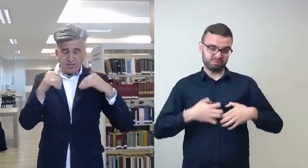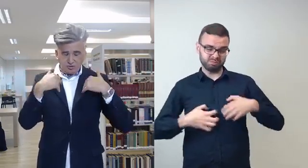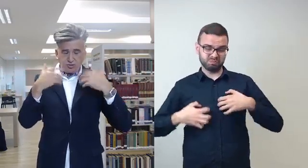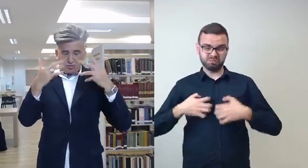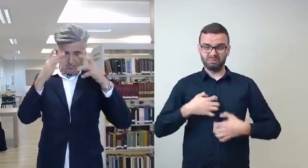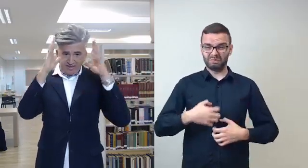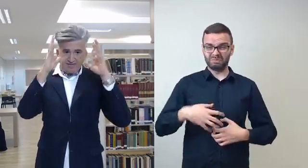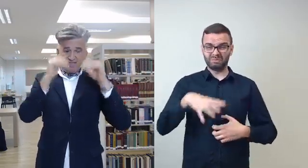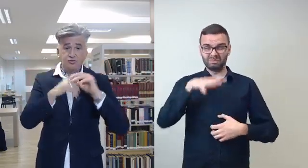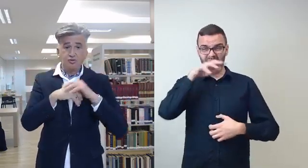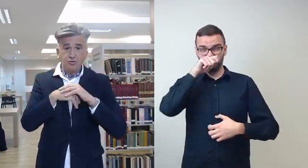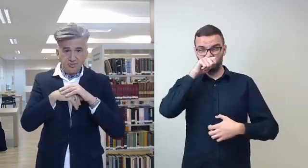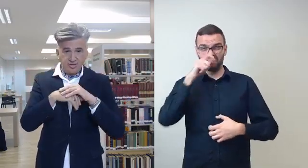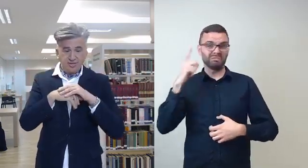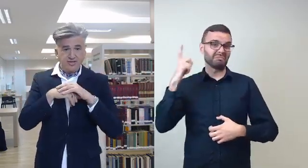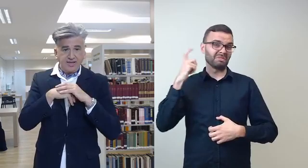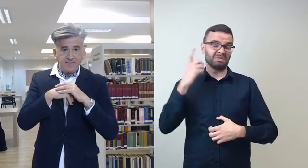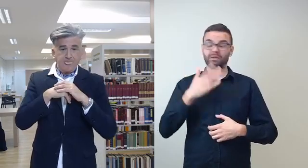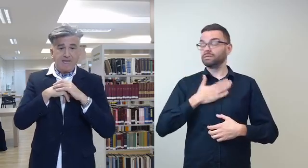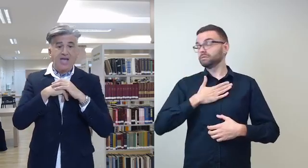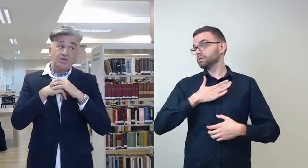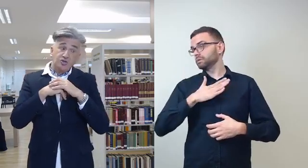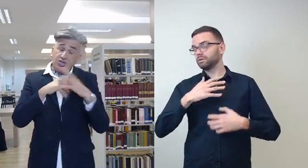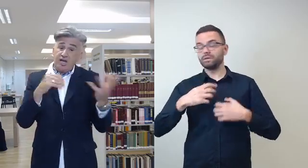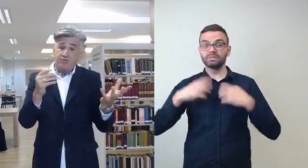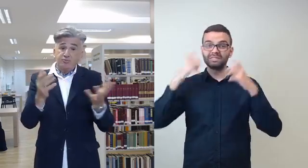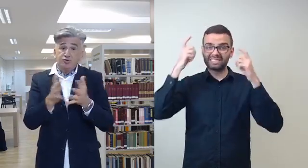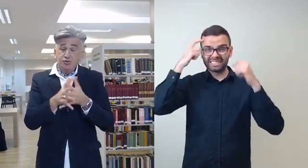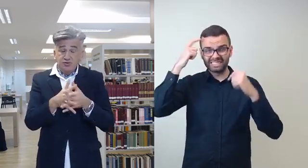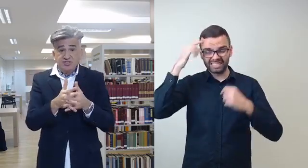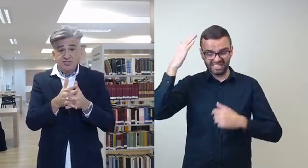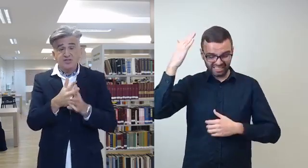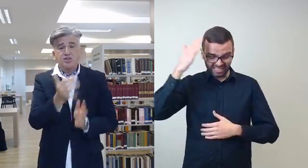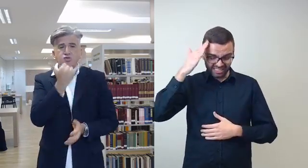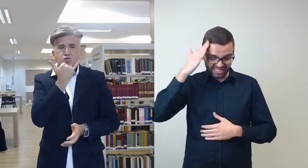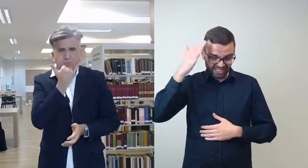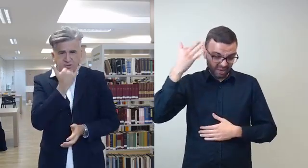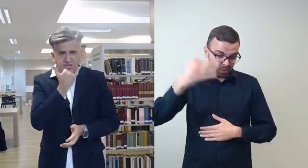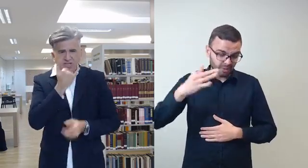aí, eu sou presidente do clube, tá? Aí eu chegava para os surdos e